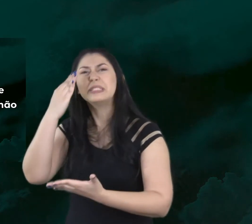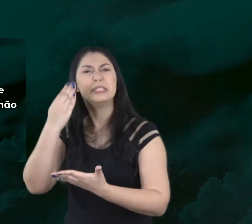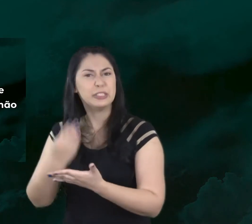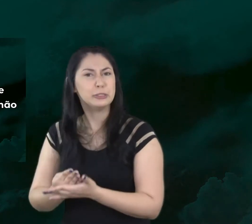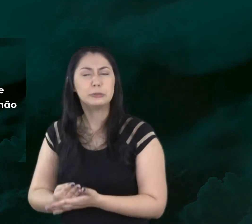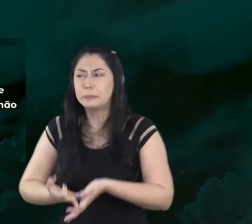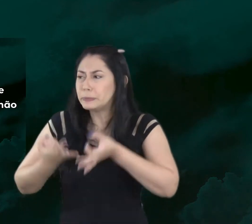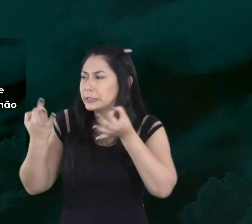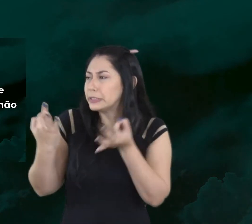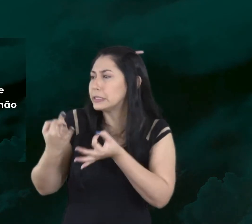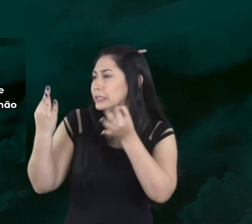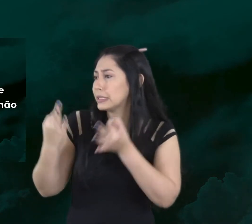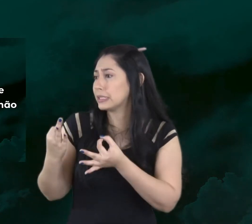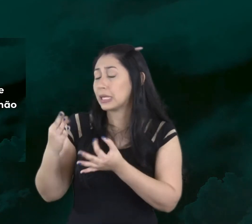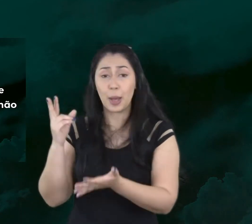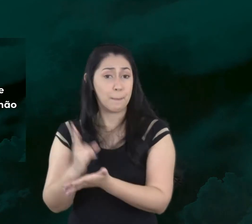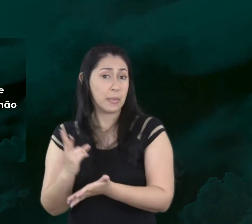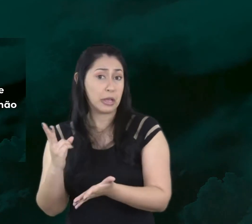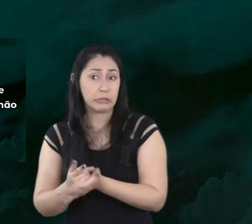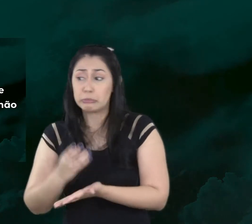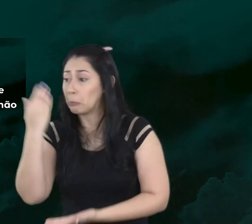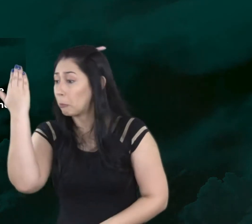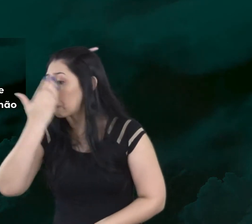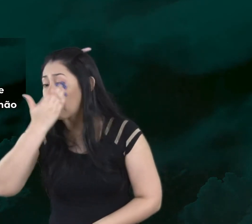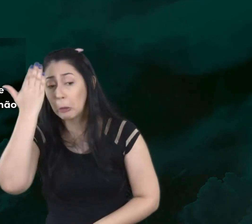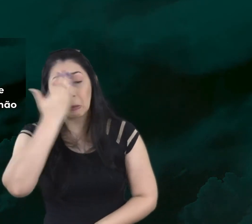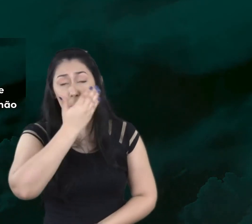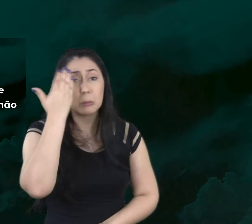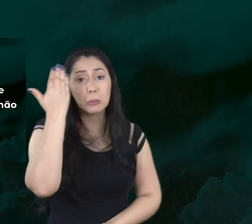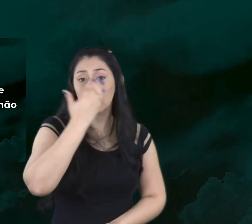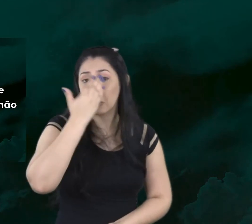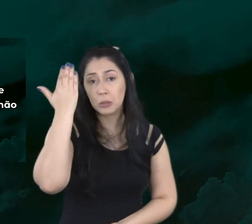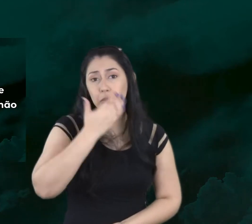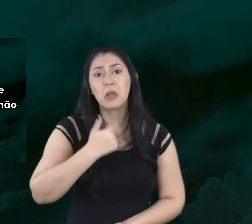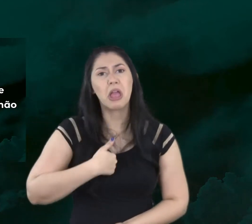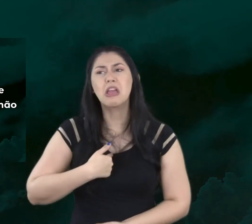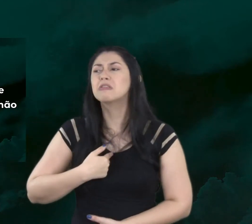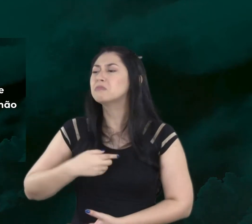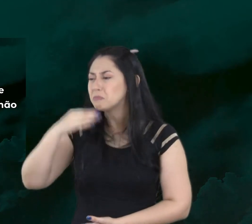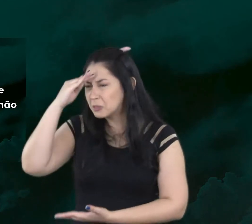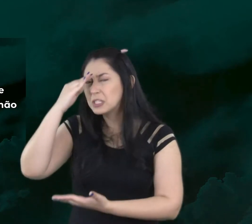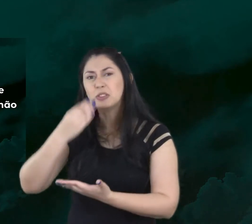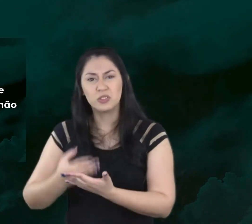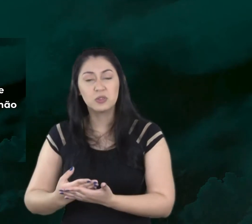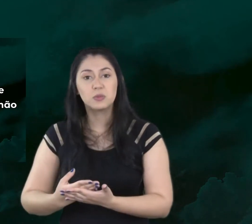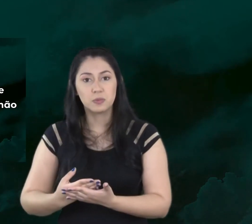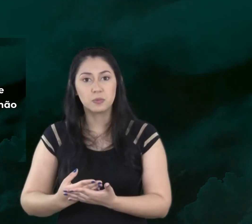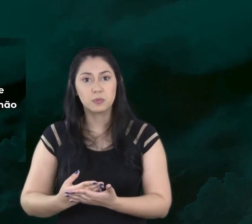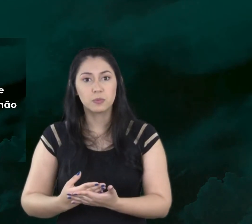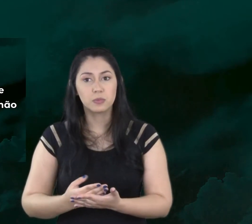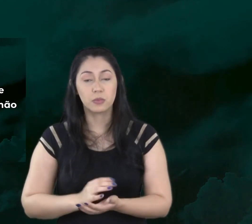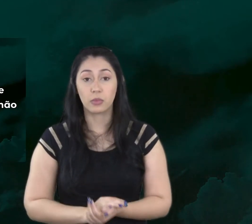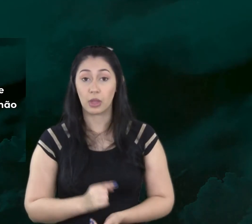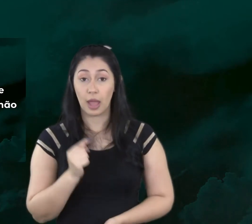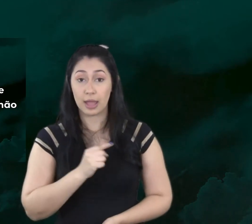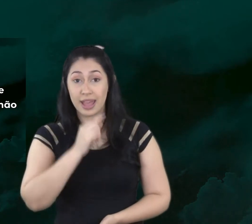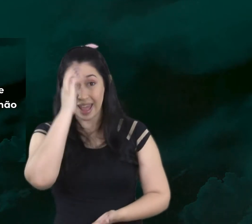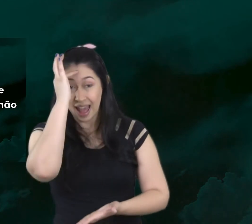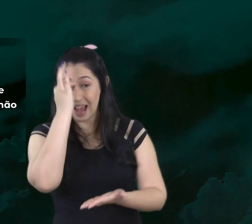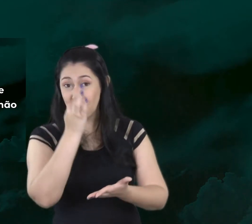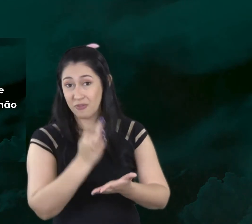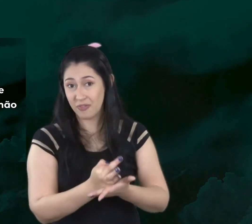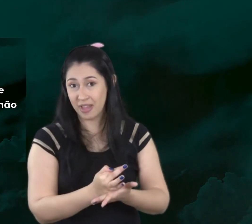convicção de fatos que se não veem. Aqui a fé não é a